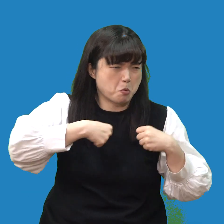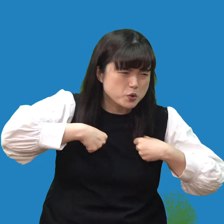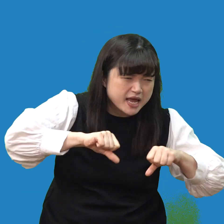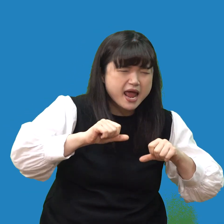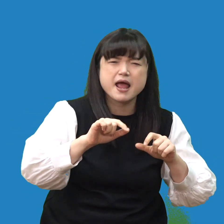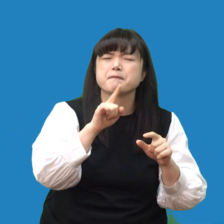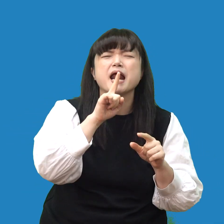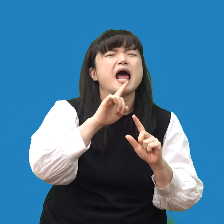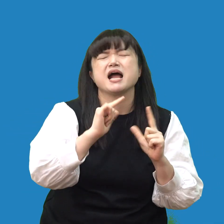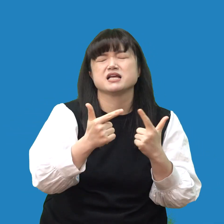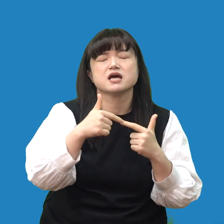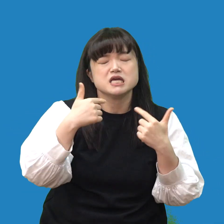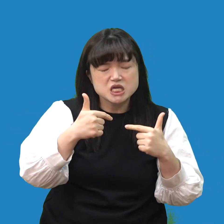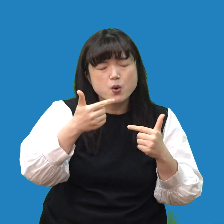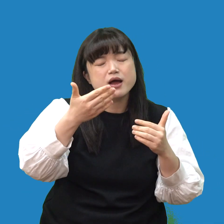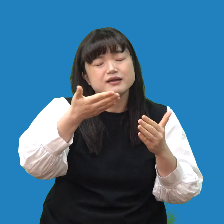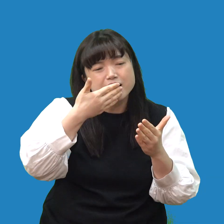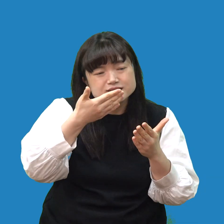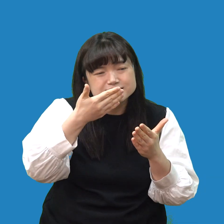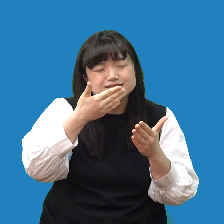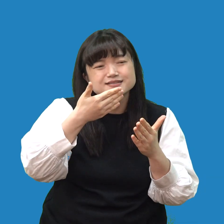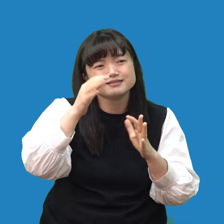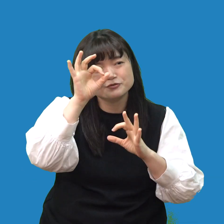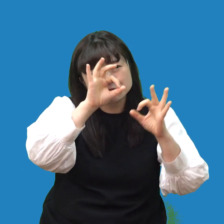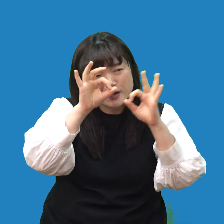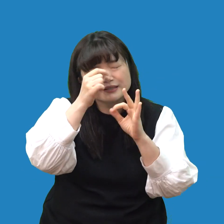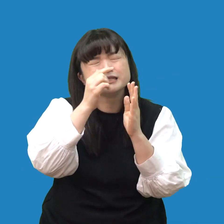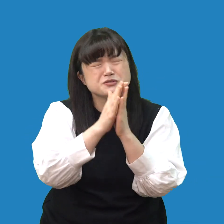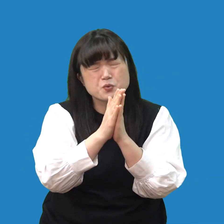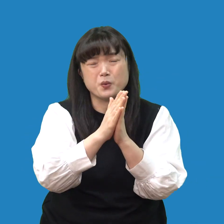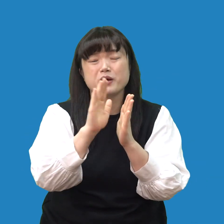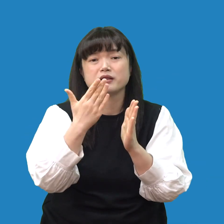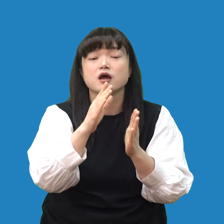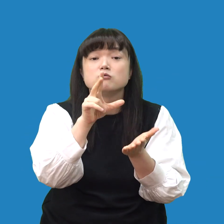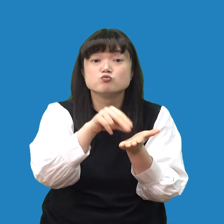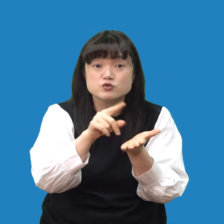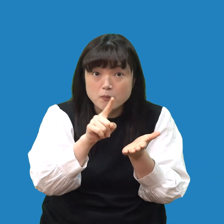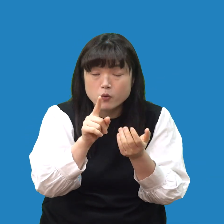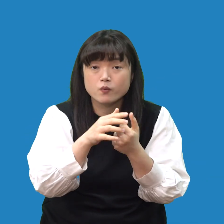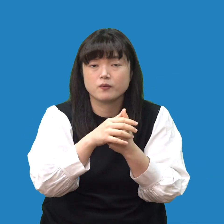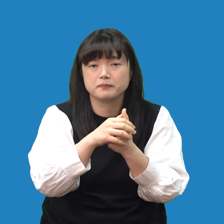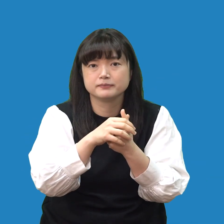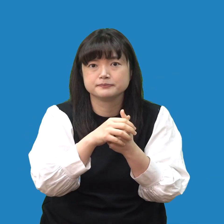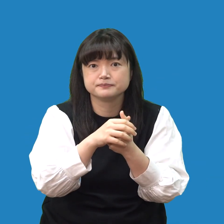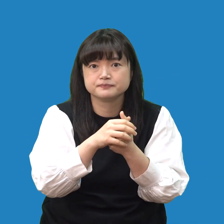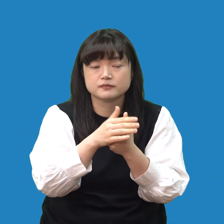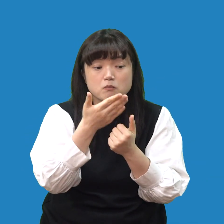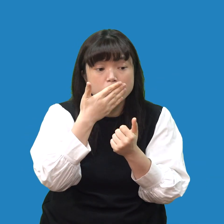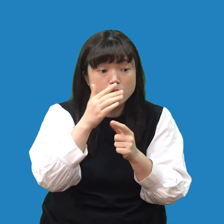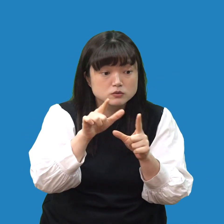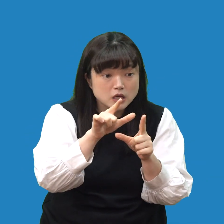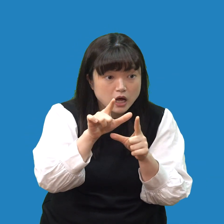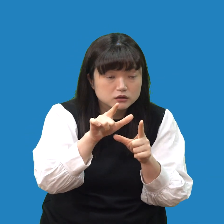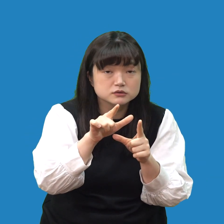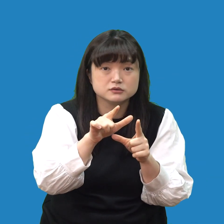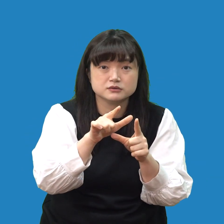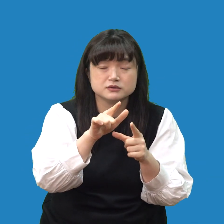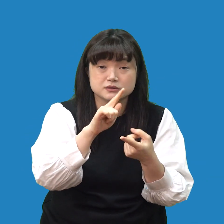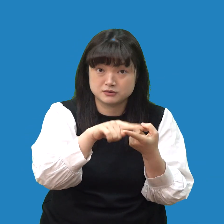일용할 양식을 구하는 그 기도를 하라고 했습니다. 문제는 뭐냐 하면 이 먹고 사는